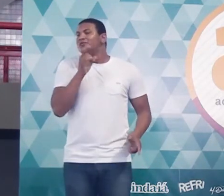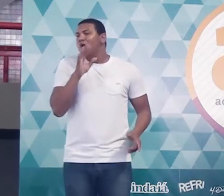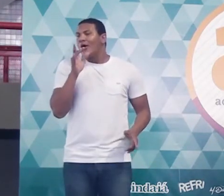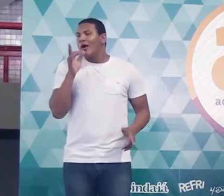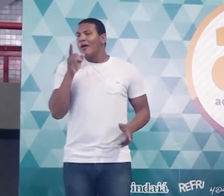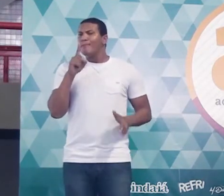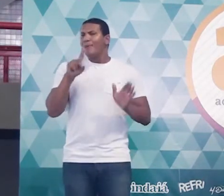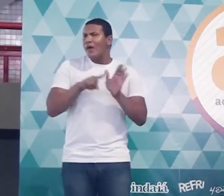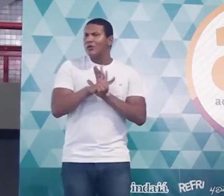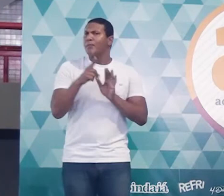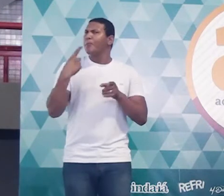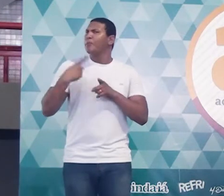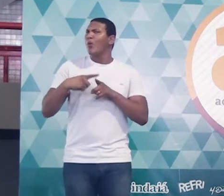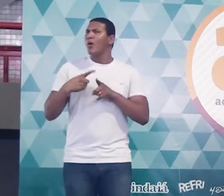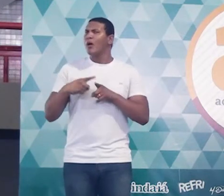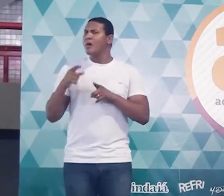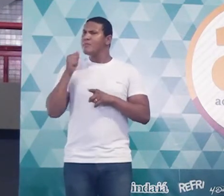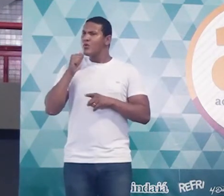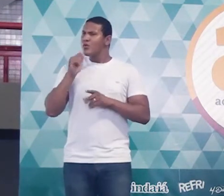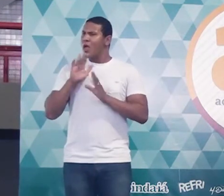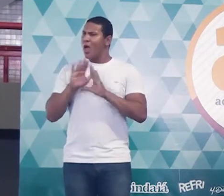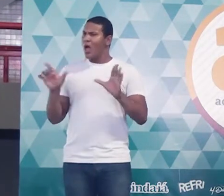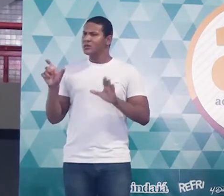Certo, meu filho? Até 3 horas,